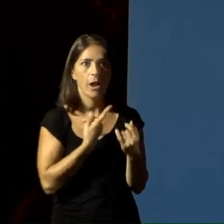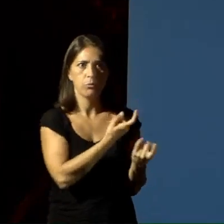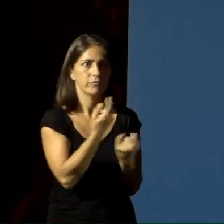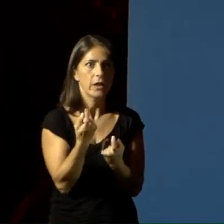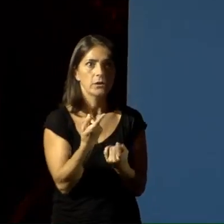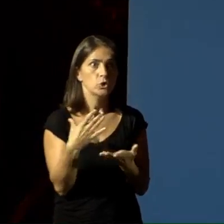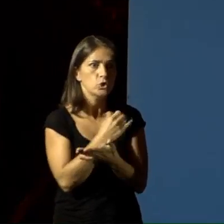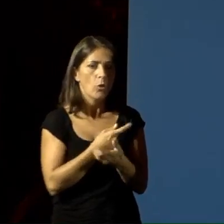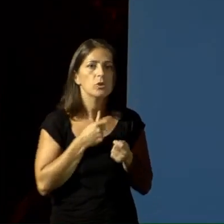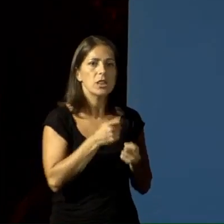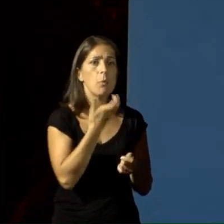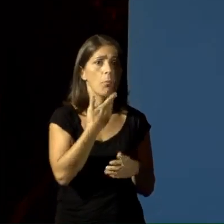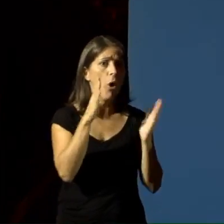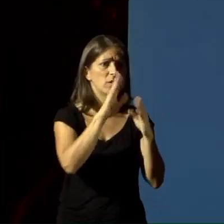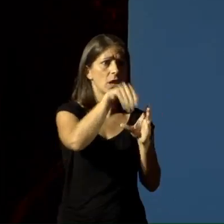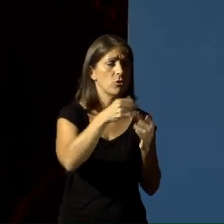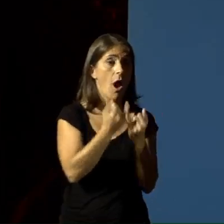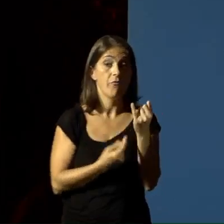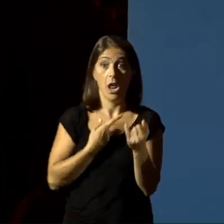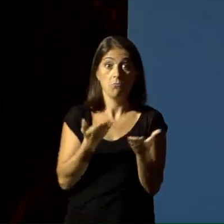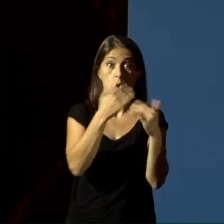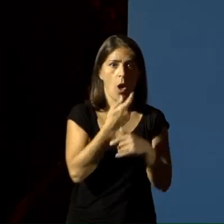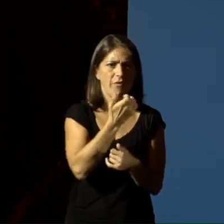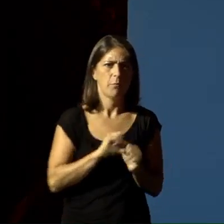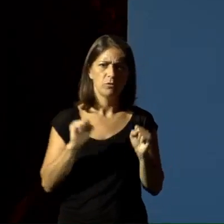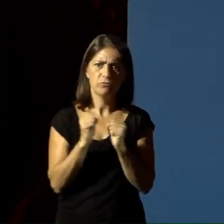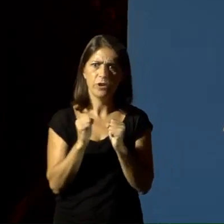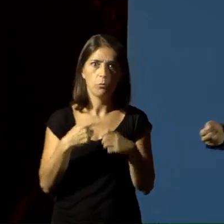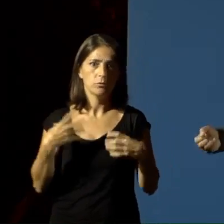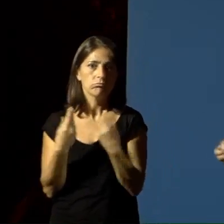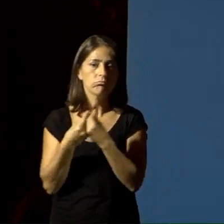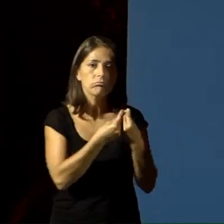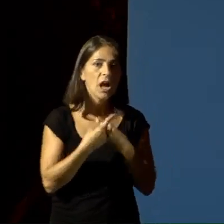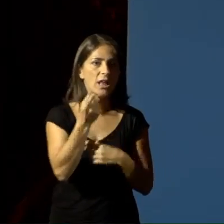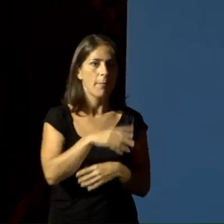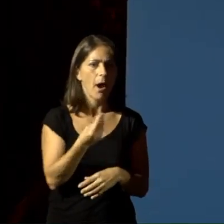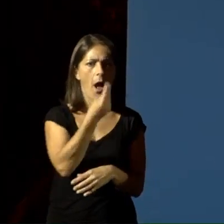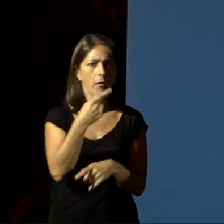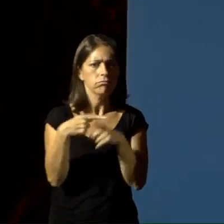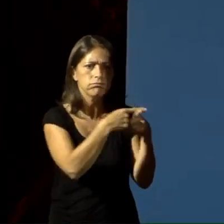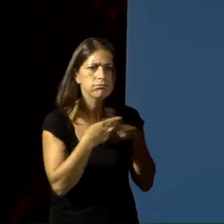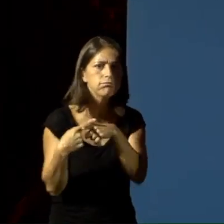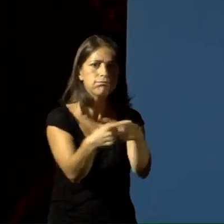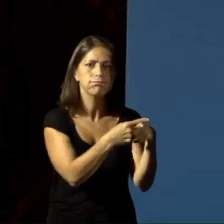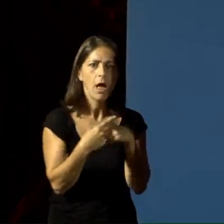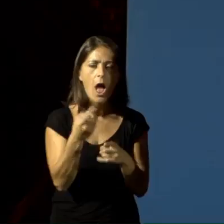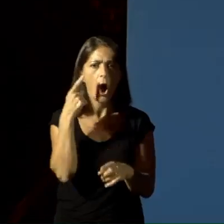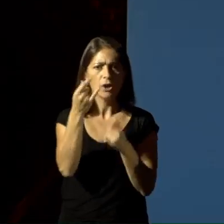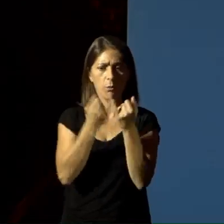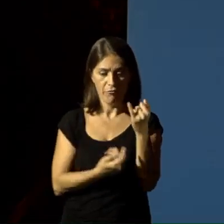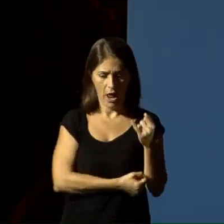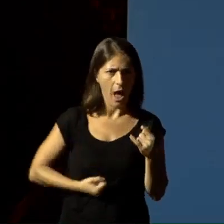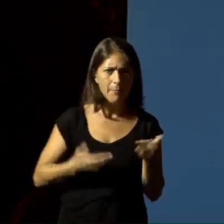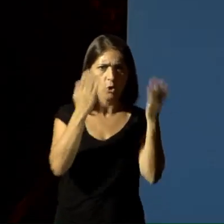nada. Nunha casa, cando non hai, arrechegámonos para que non teñemos frío, repartimos para que ninguén pase fame. Ese é o goberno que quere Galicia, ese